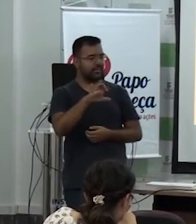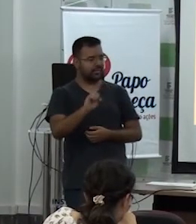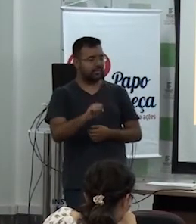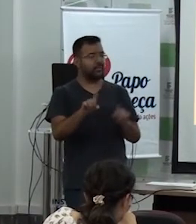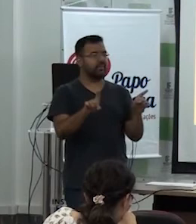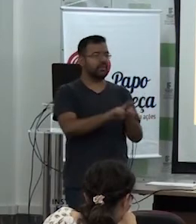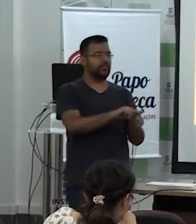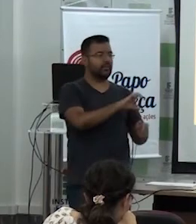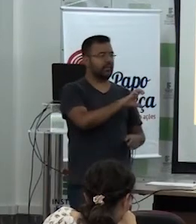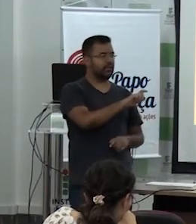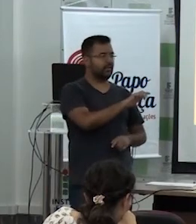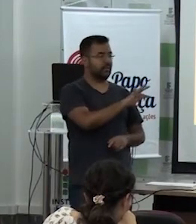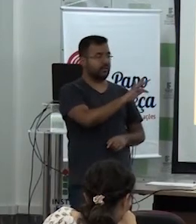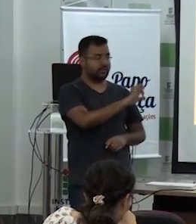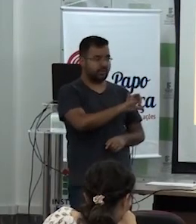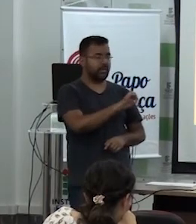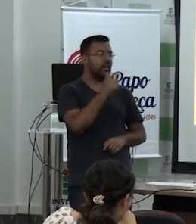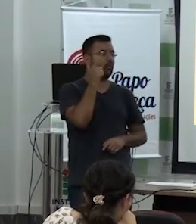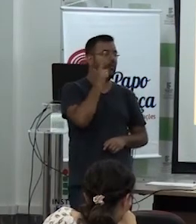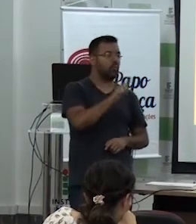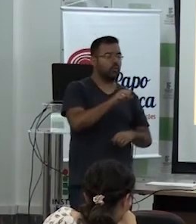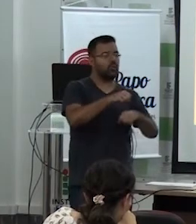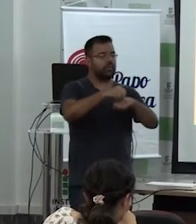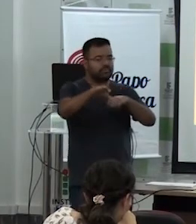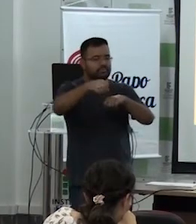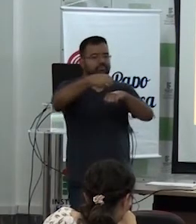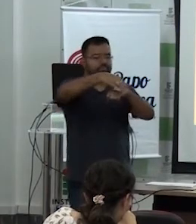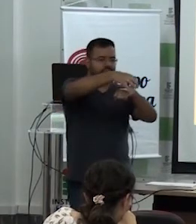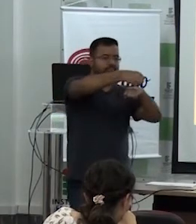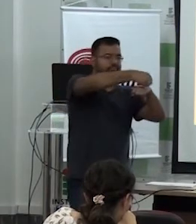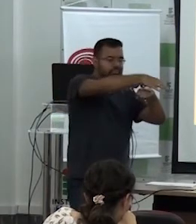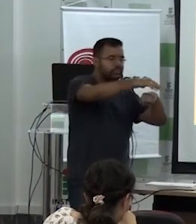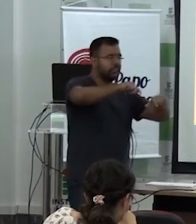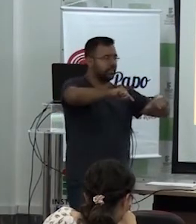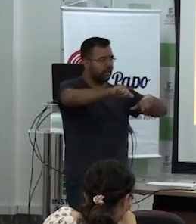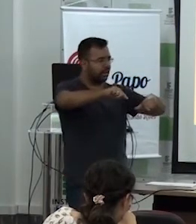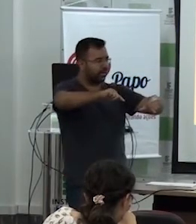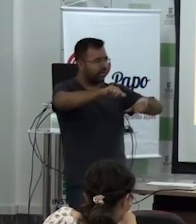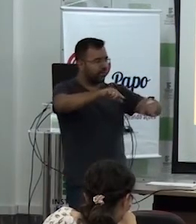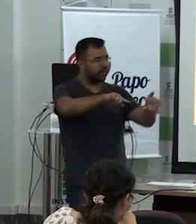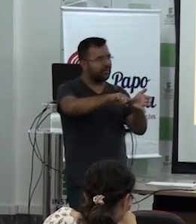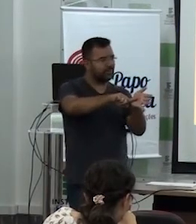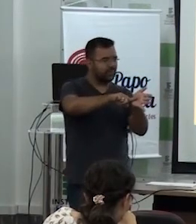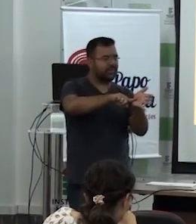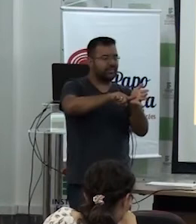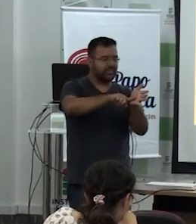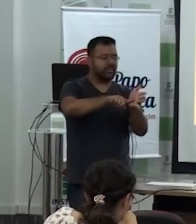PCGTE, para poder divulgar esse trabalho e